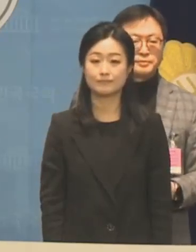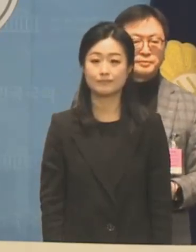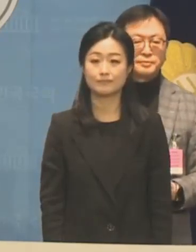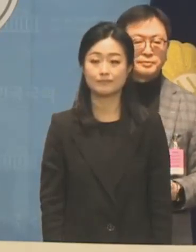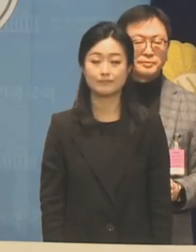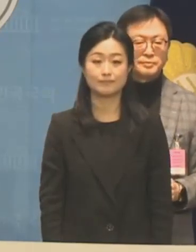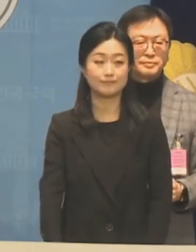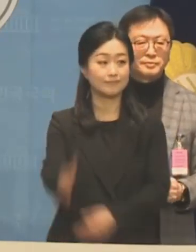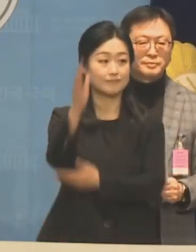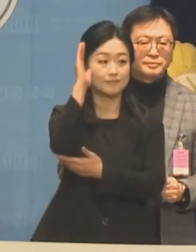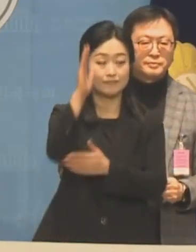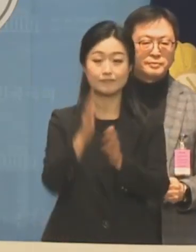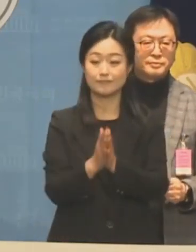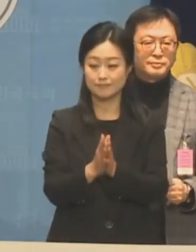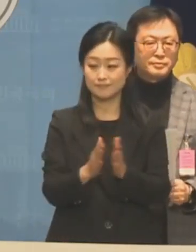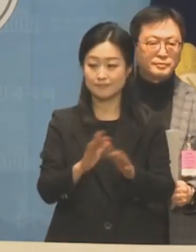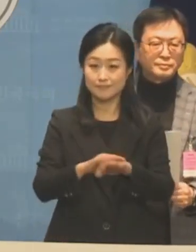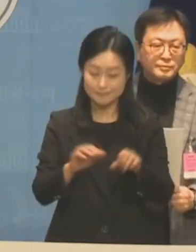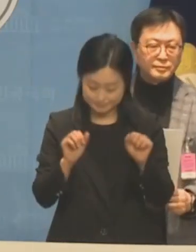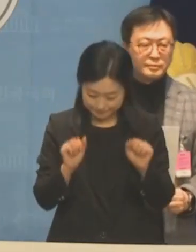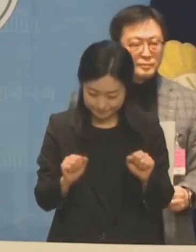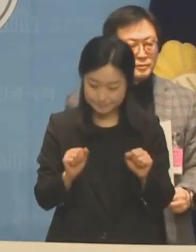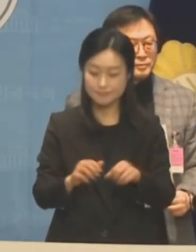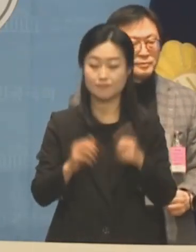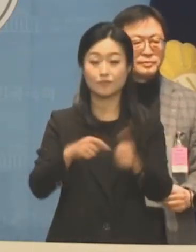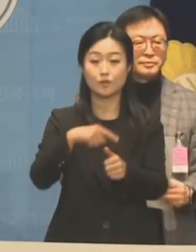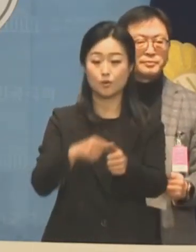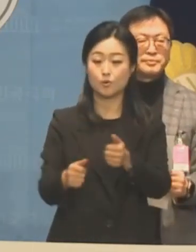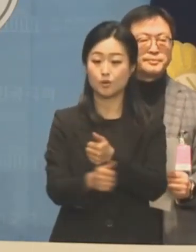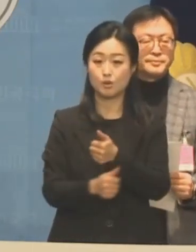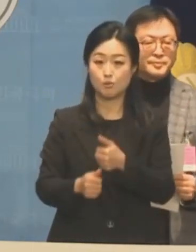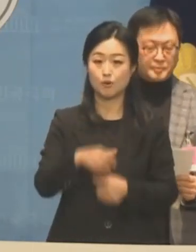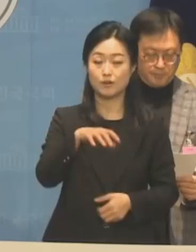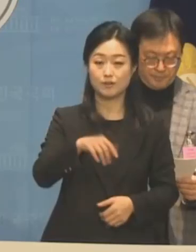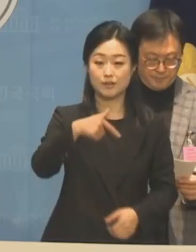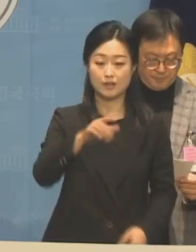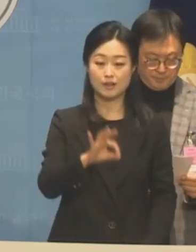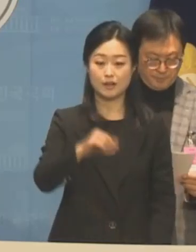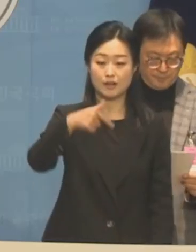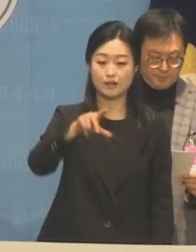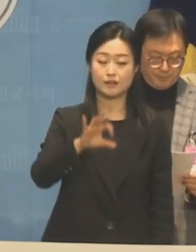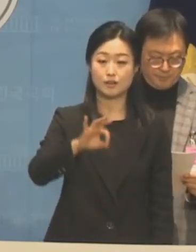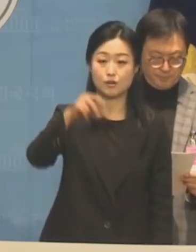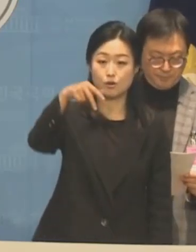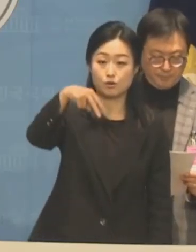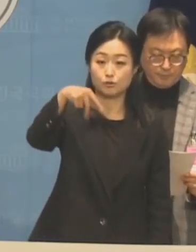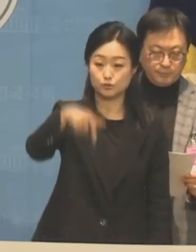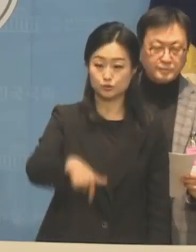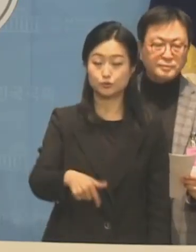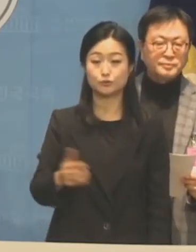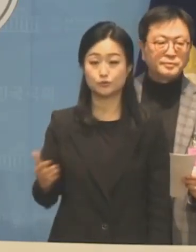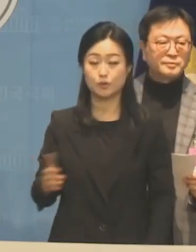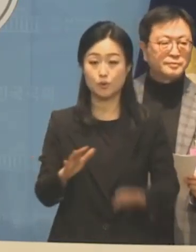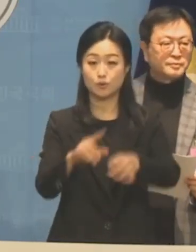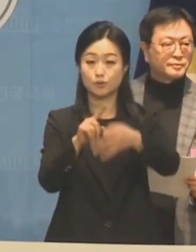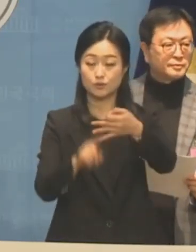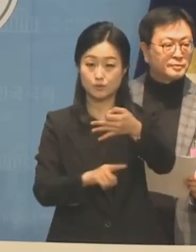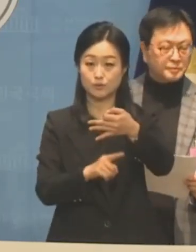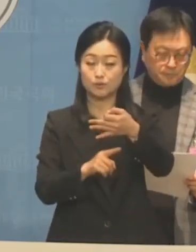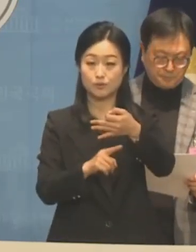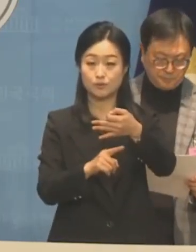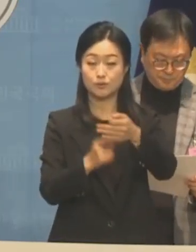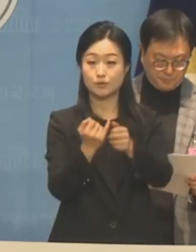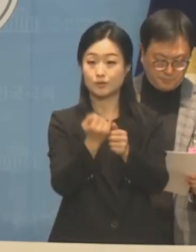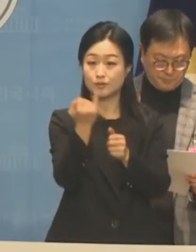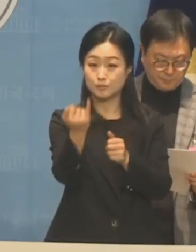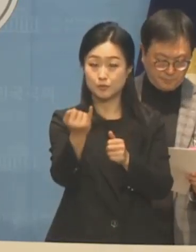네, 시작하겠습니다. 안녕하십니까. 국회 교육위원회 소속 강경숙 의원입니다. 오늘 김건희 석박사